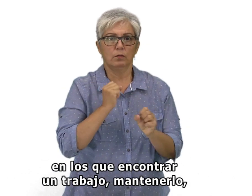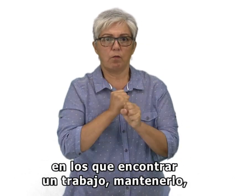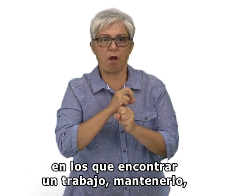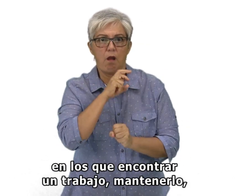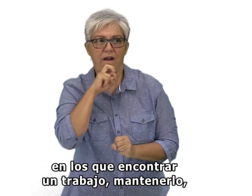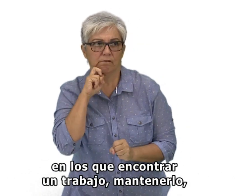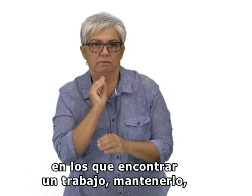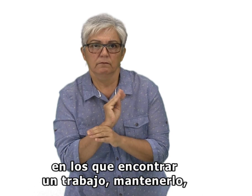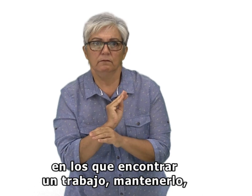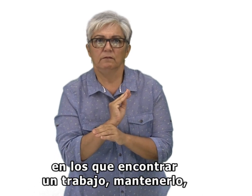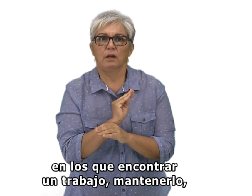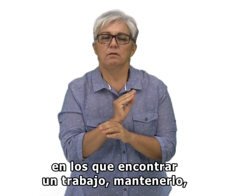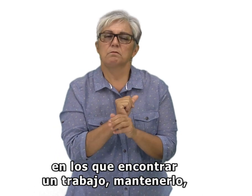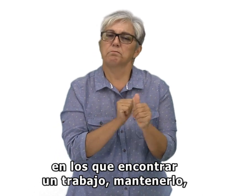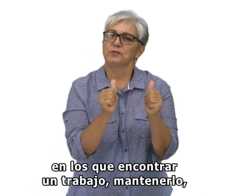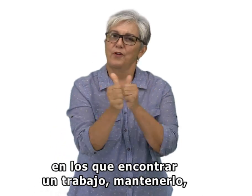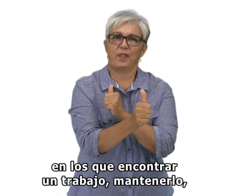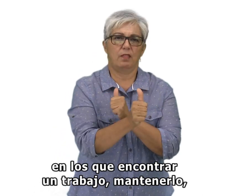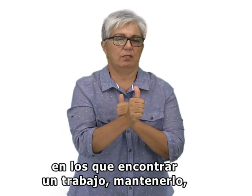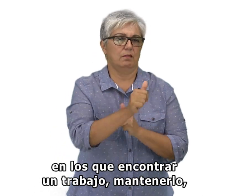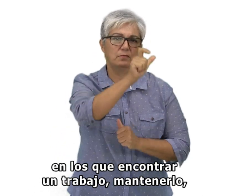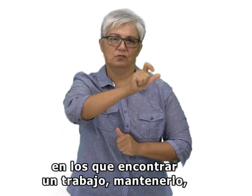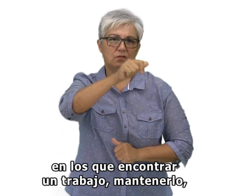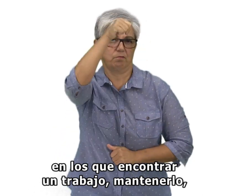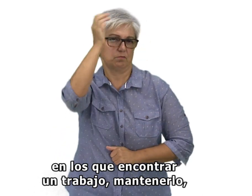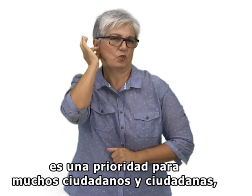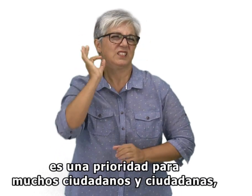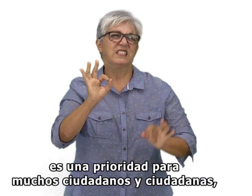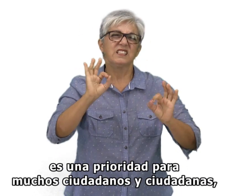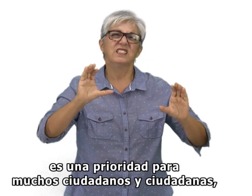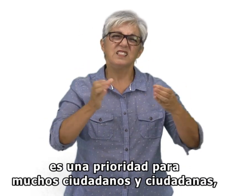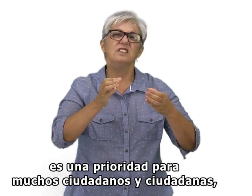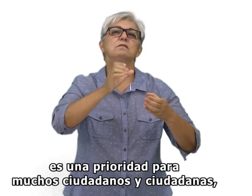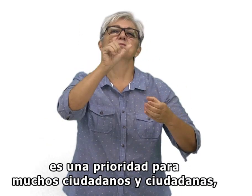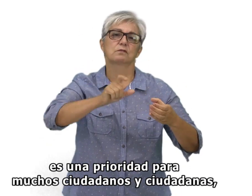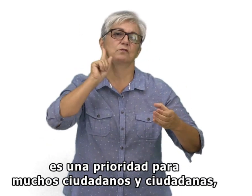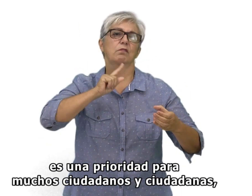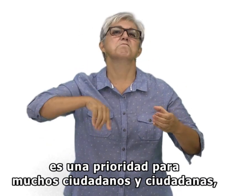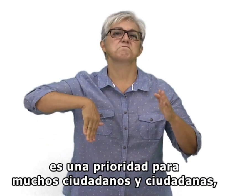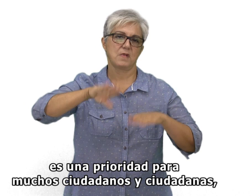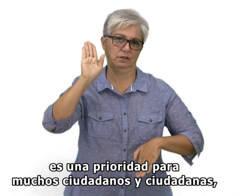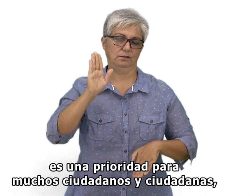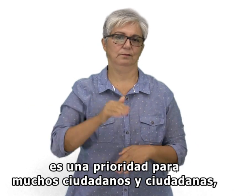Momentos en los que encontrar un trabajo, mantenerlo, es una prioridad para muchos ciudadanos y ciudadanas.